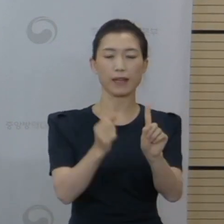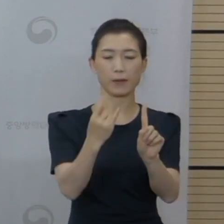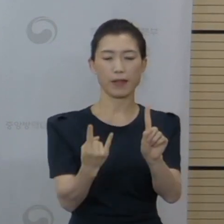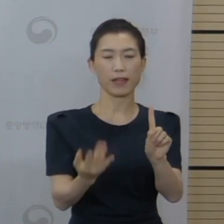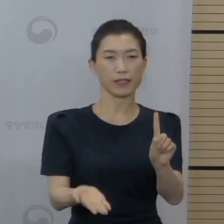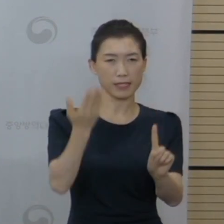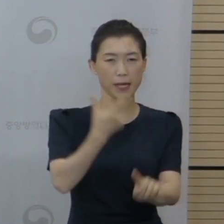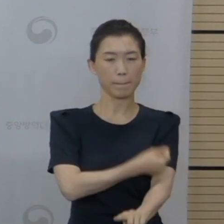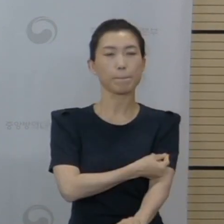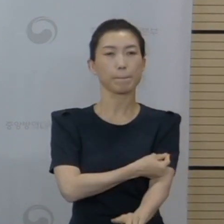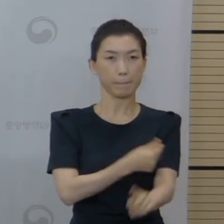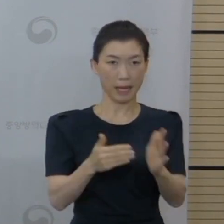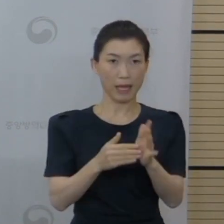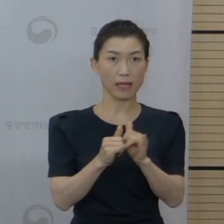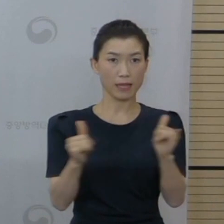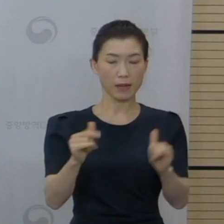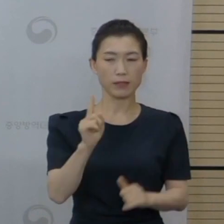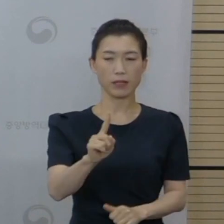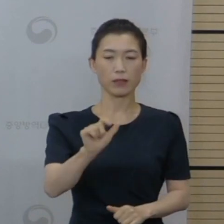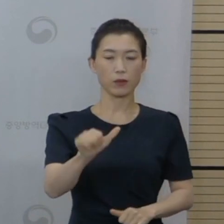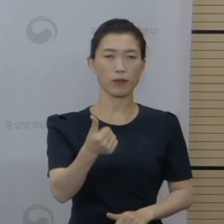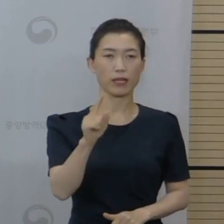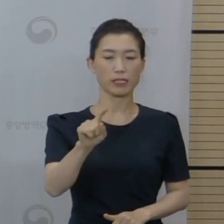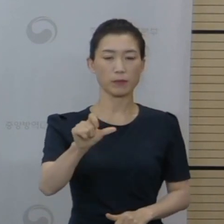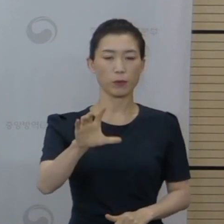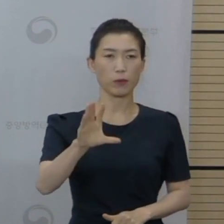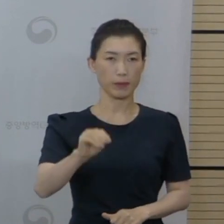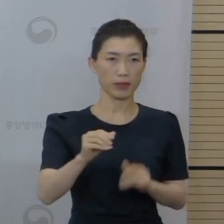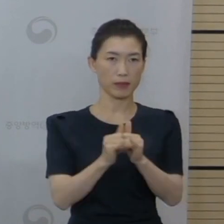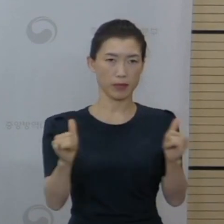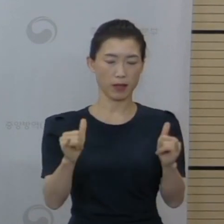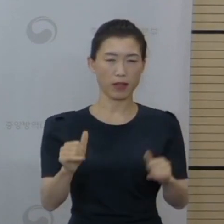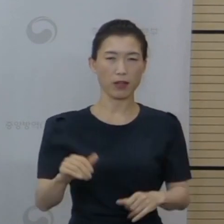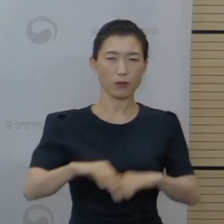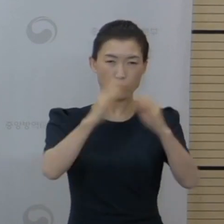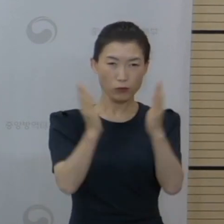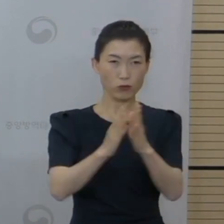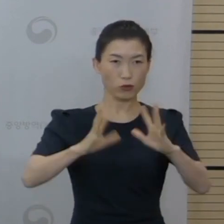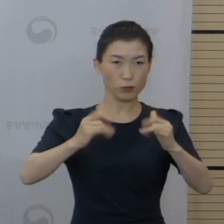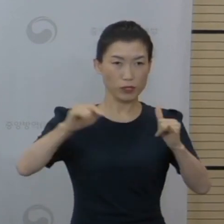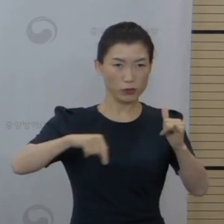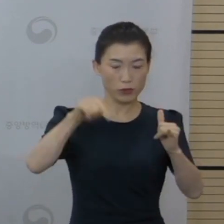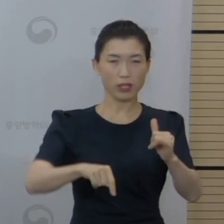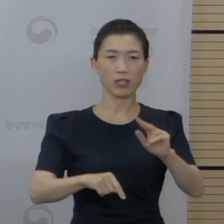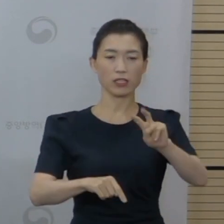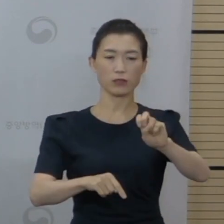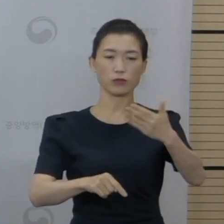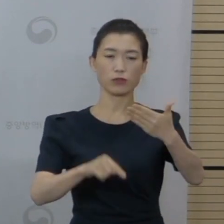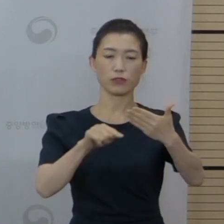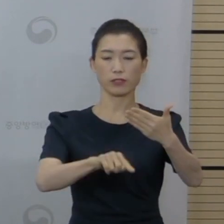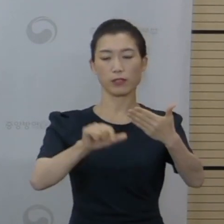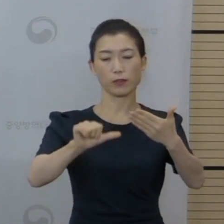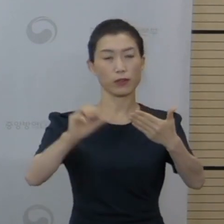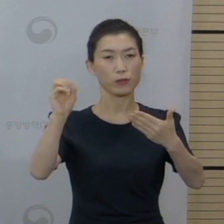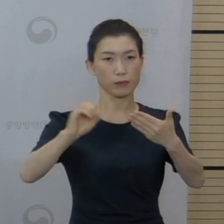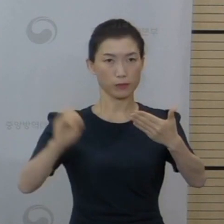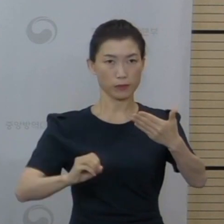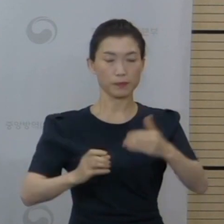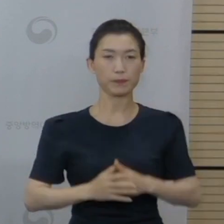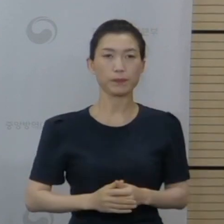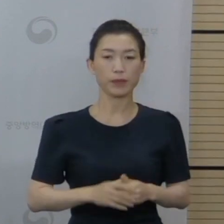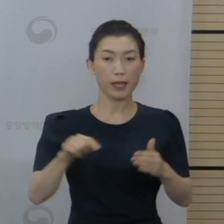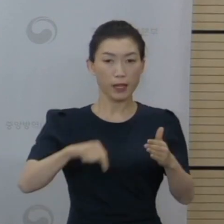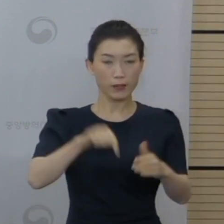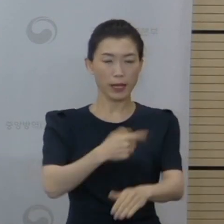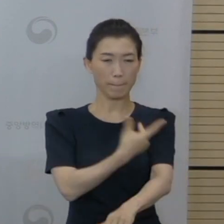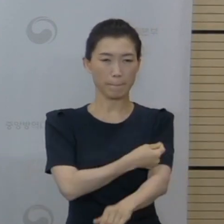이상 실시한 사람은 1,515만 명으로 전국민의 29.5%에 해당합니다. 이 중에